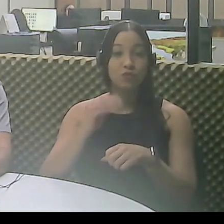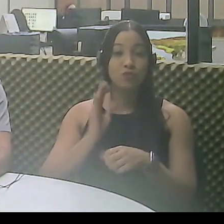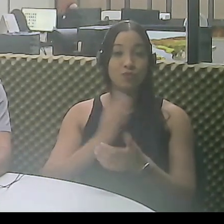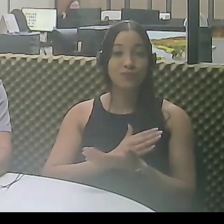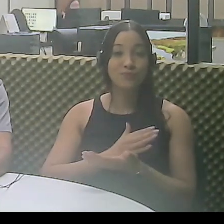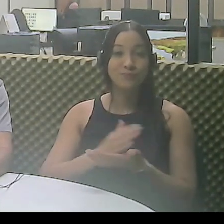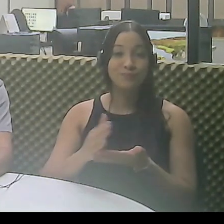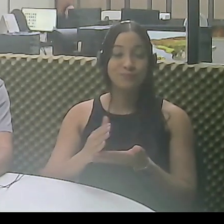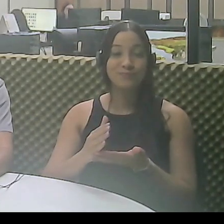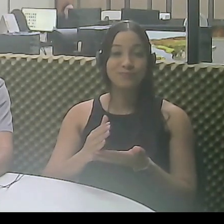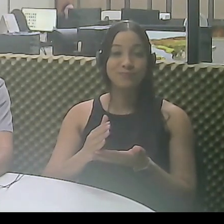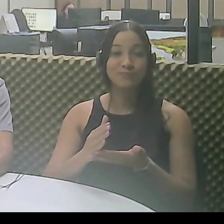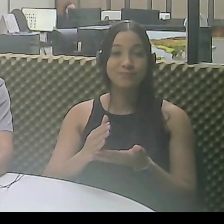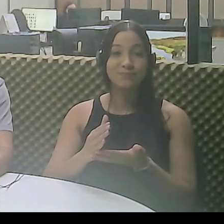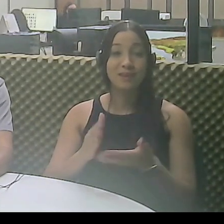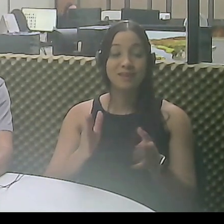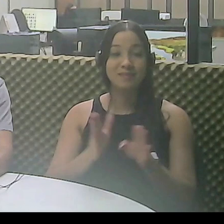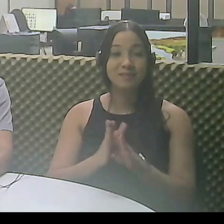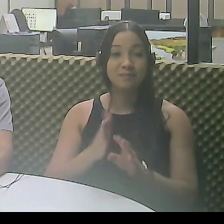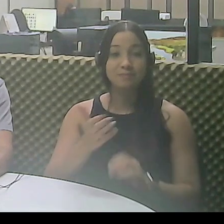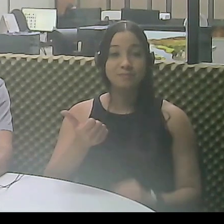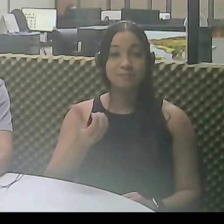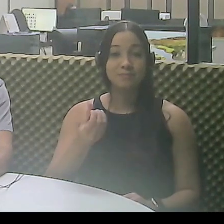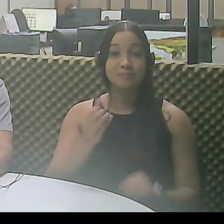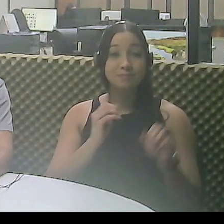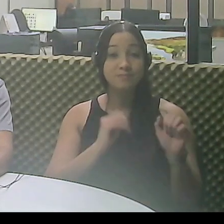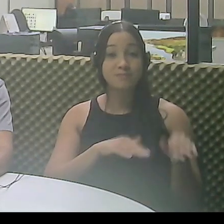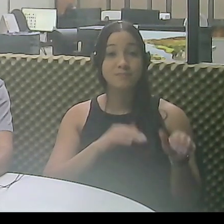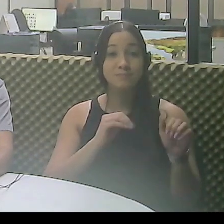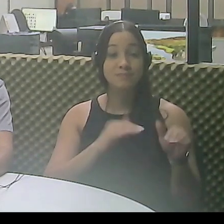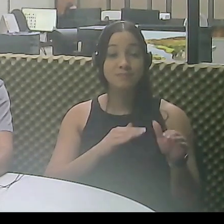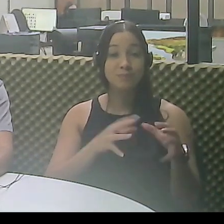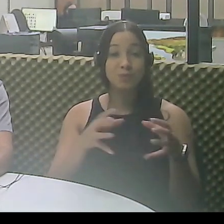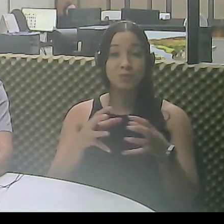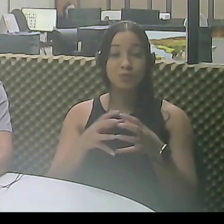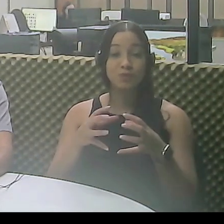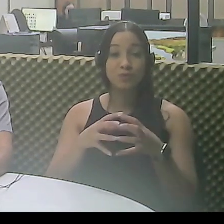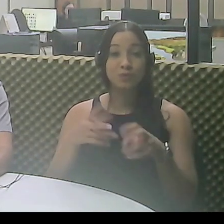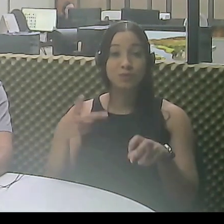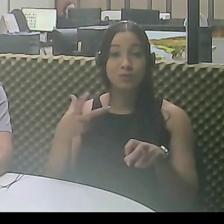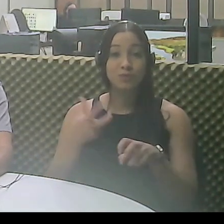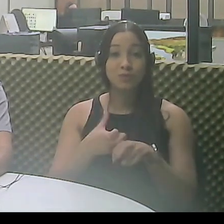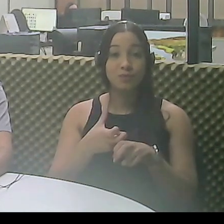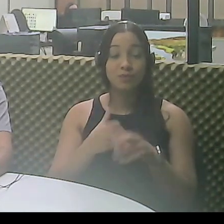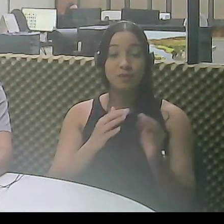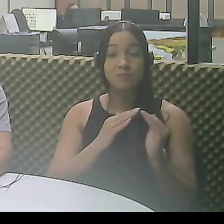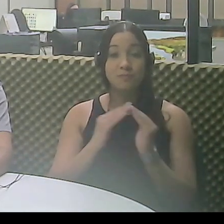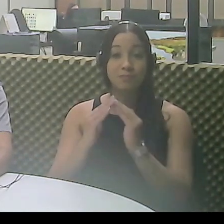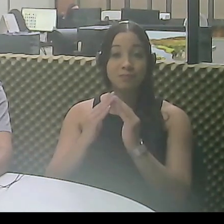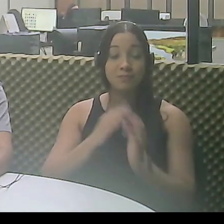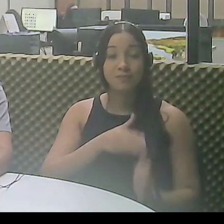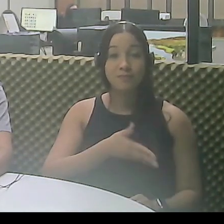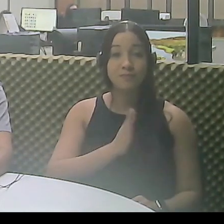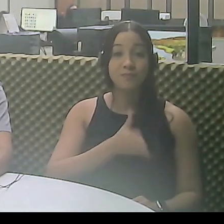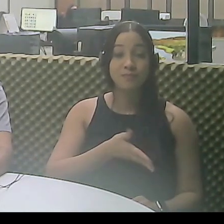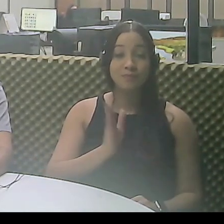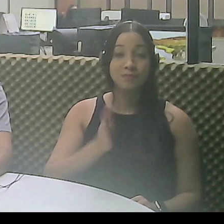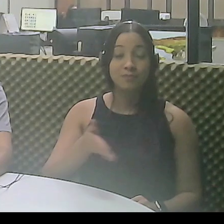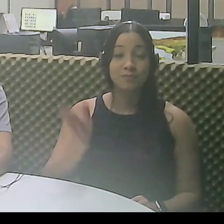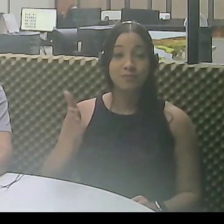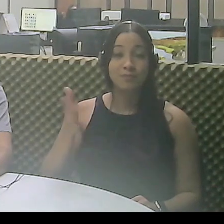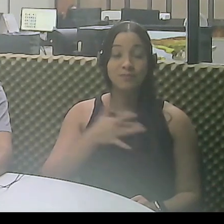já começou. Até 16 de setembro, o time de vacinação vai estar em cada bairro, levando saúde